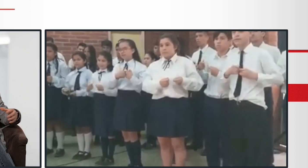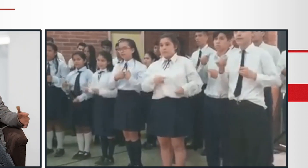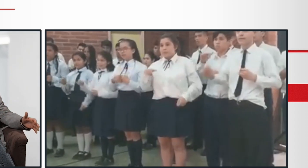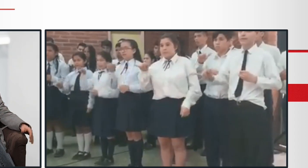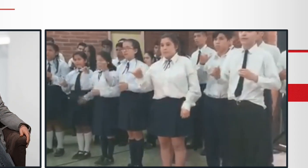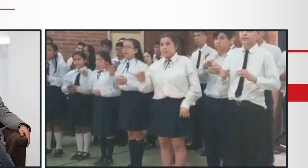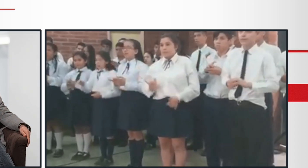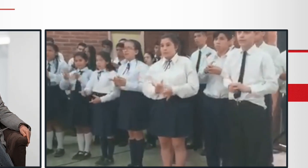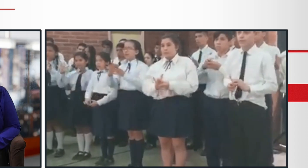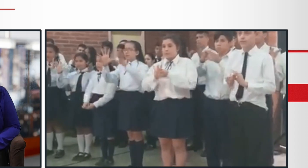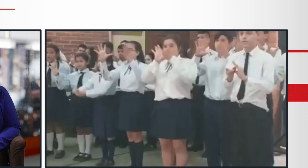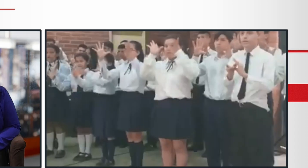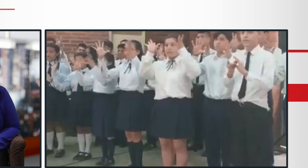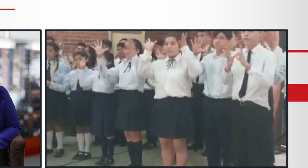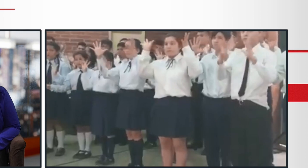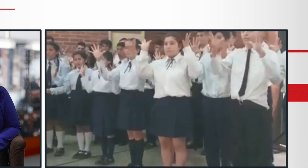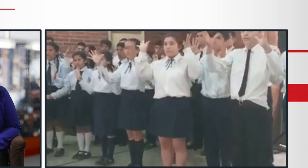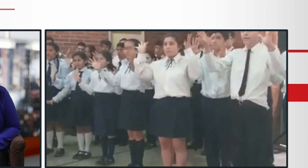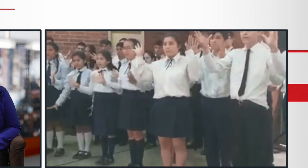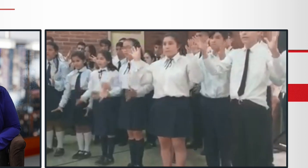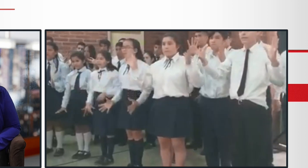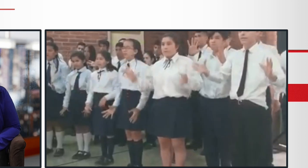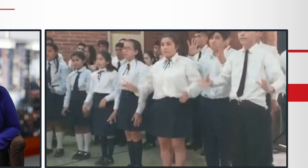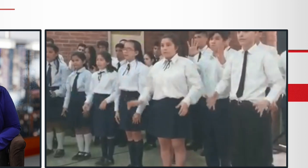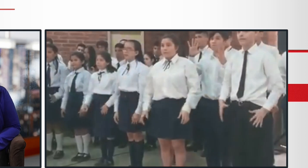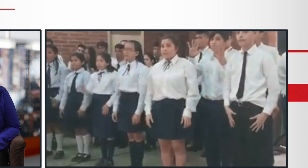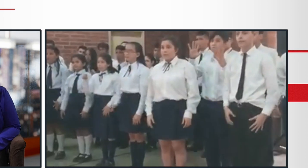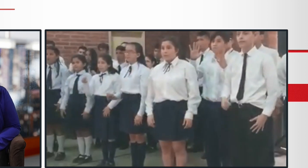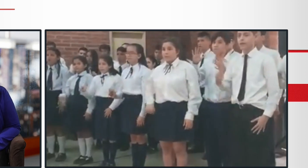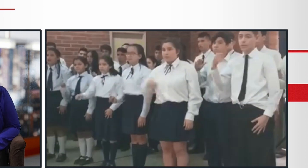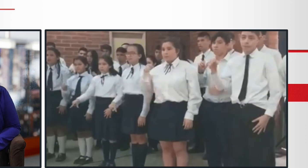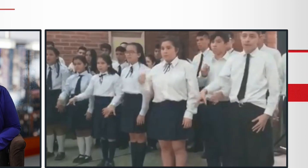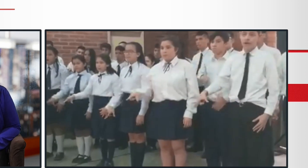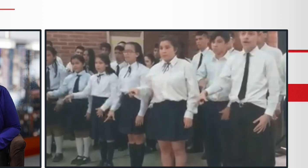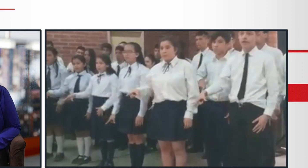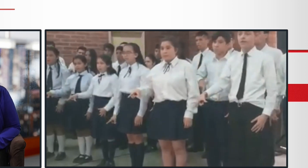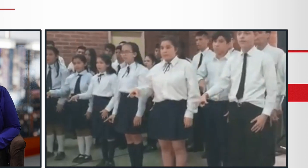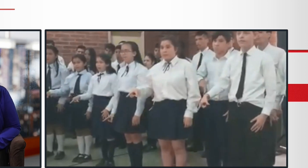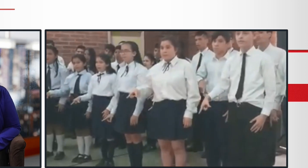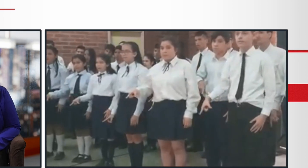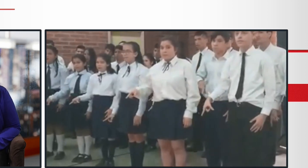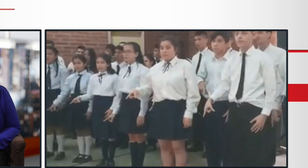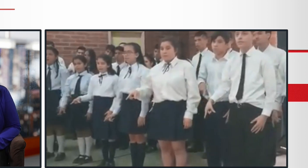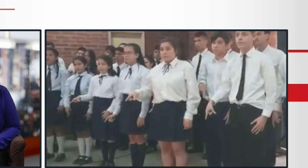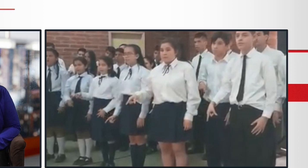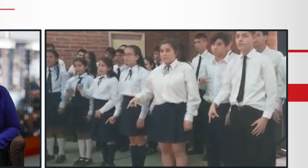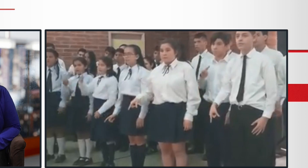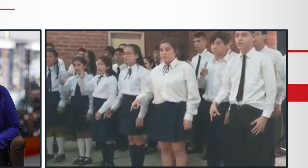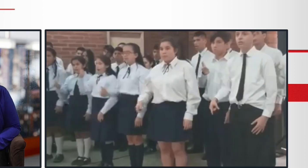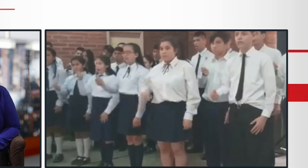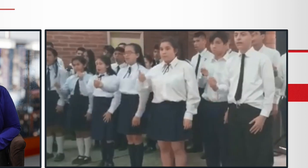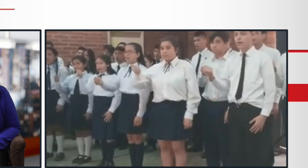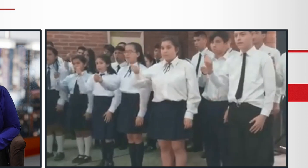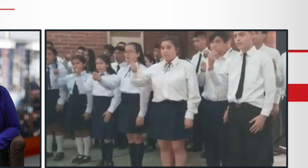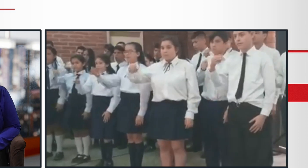organizaciones internacionales nomás. No, para nada. Tienen sus razones científicas de todos los estudios